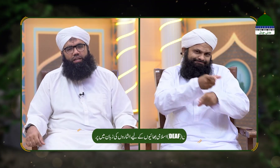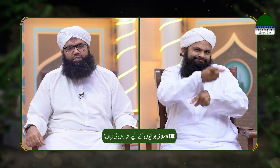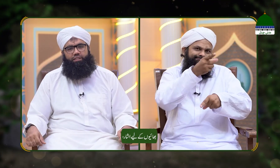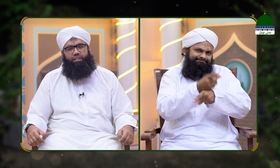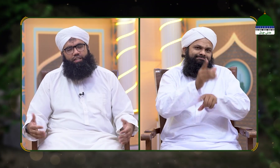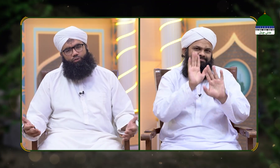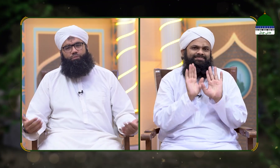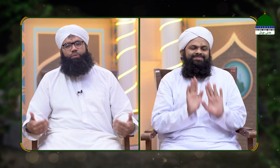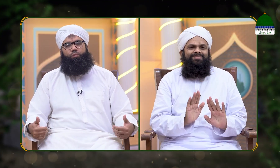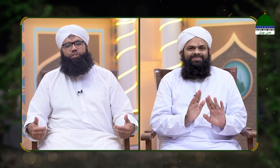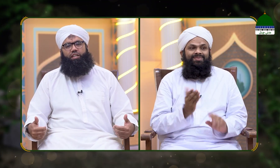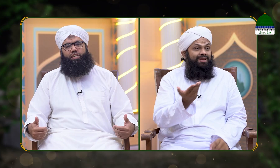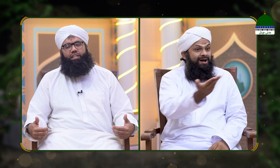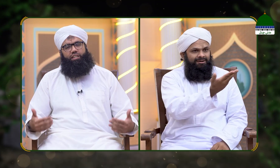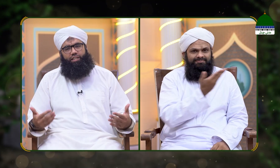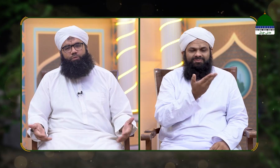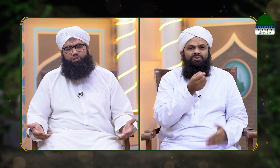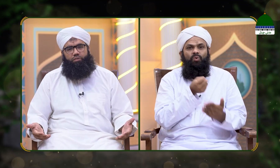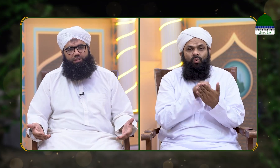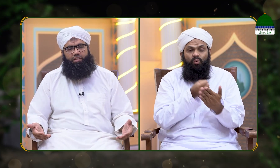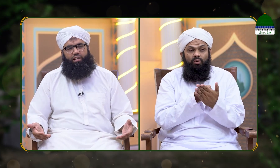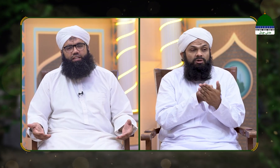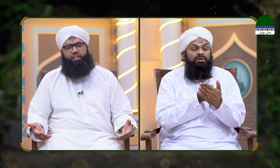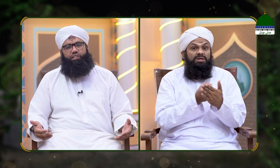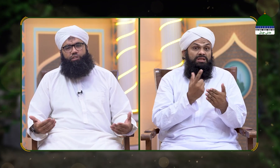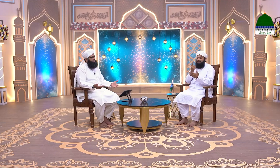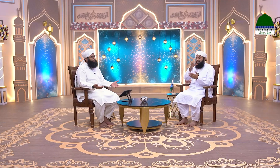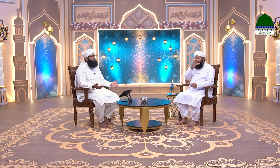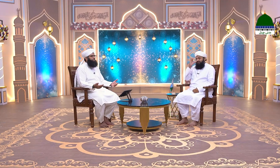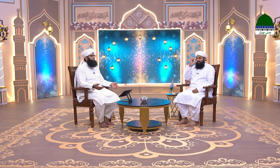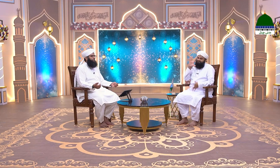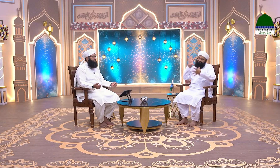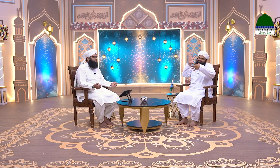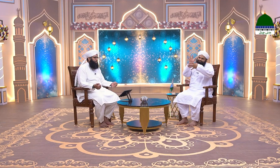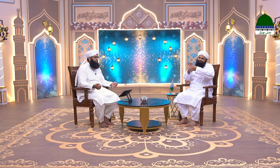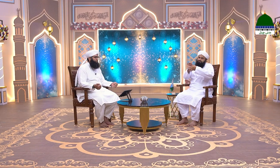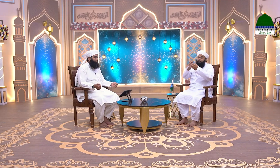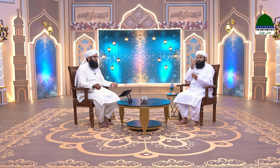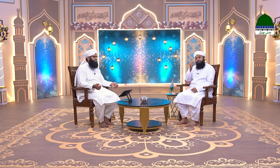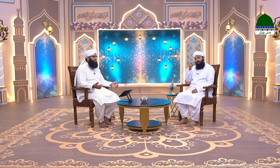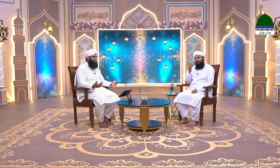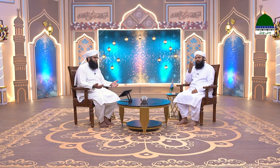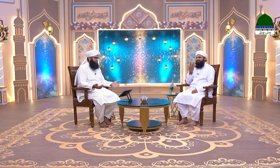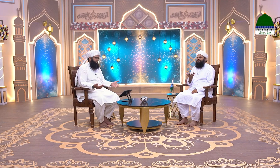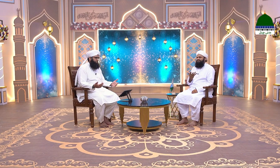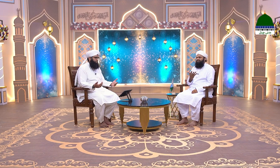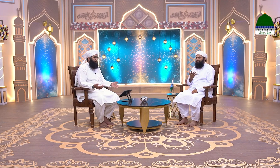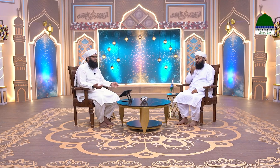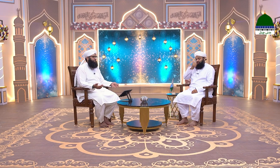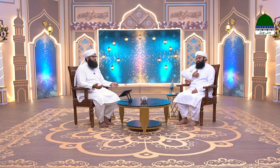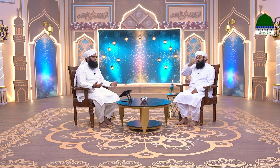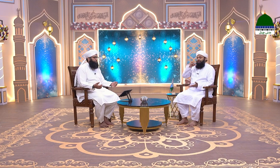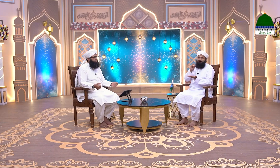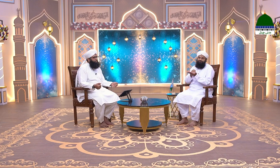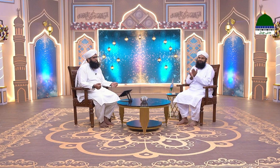کو پلائے جاتے ہیں۔ تو ہم سب کو بھی چاہیے کہ دینی ماحول سے وابستہ رہیں، اجتماعات میں، مدنی مذاکروں میں شامل ہوں انشاءاللہ۔ اللہ نے چاہا تو اس کی